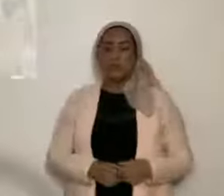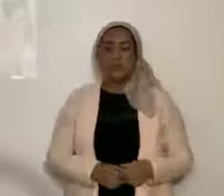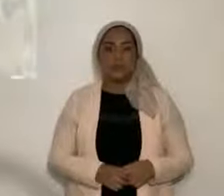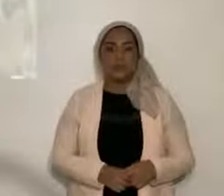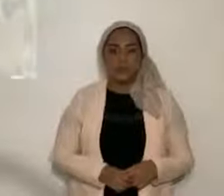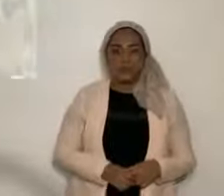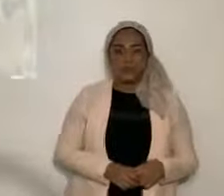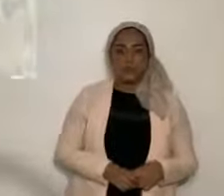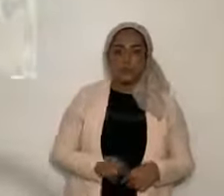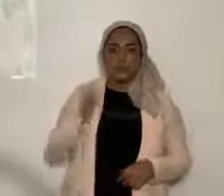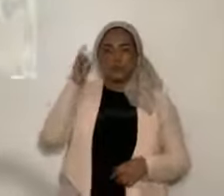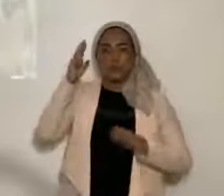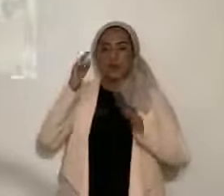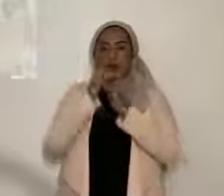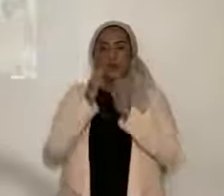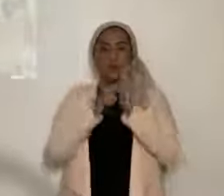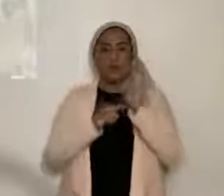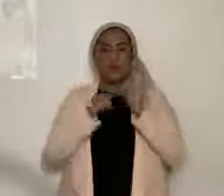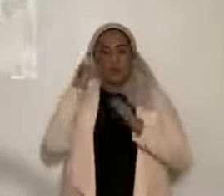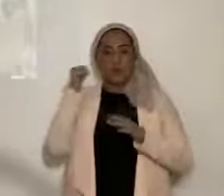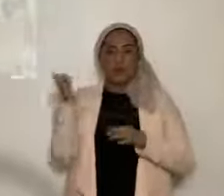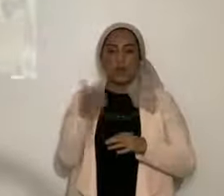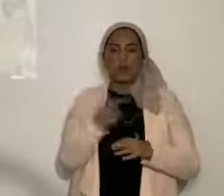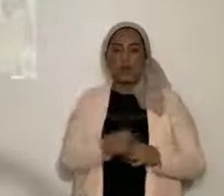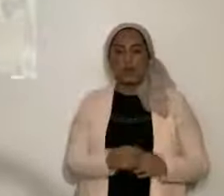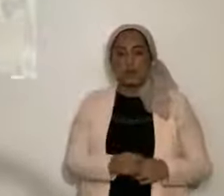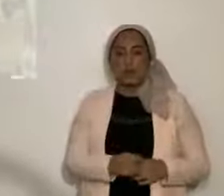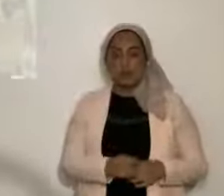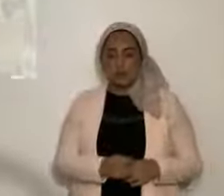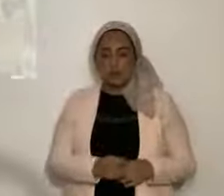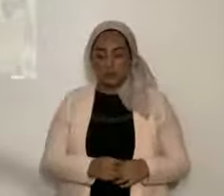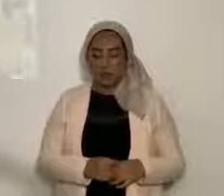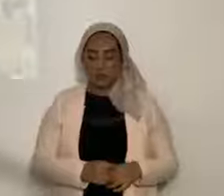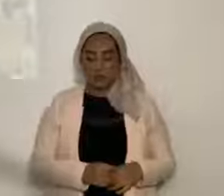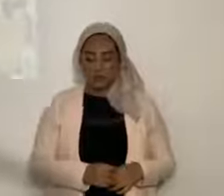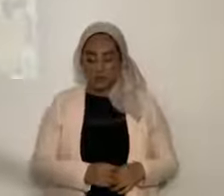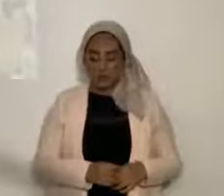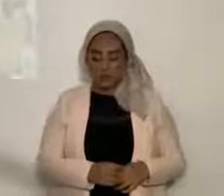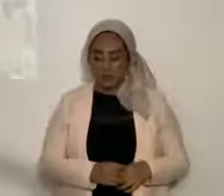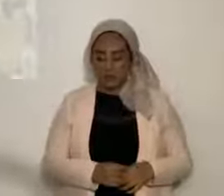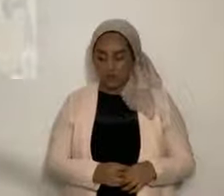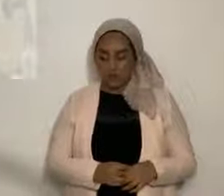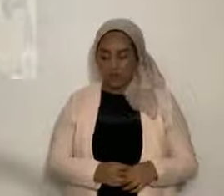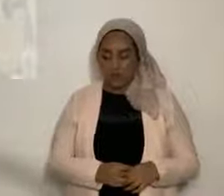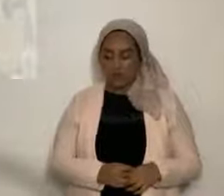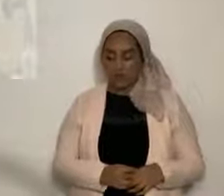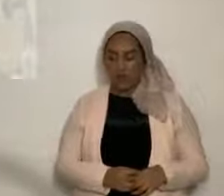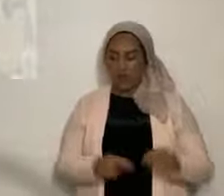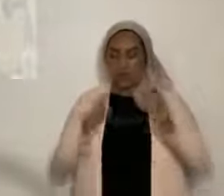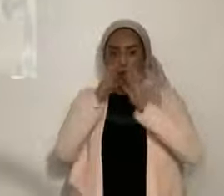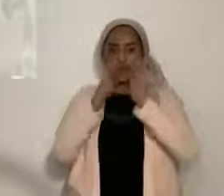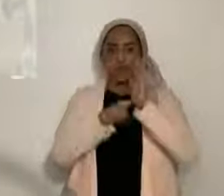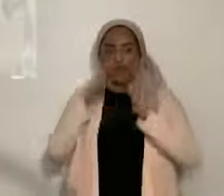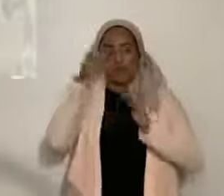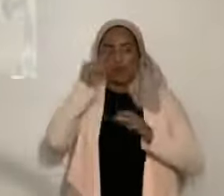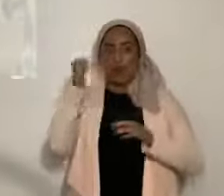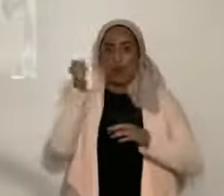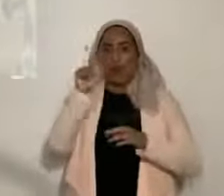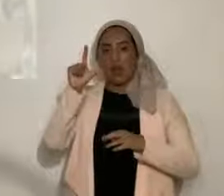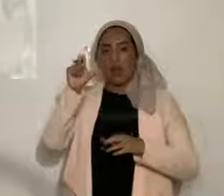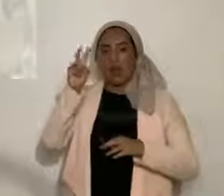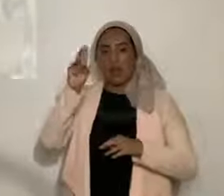las ordenanzas, digamos, para todo. Y él llamó las ordenanzas para todos los Coanim, los levitas, los descendientes de